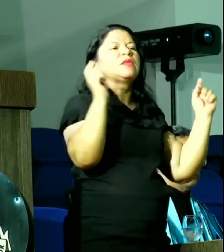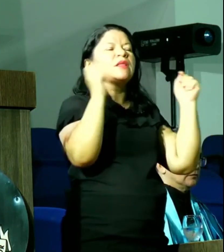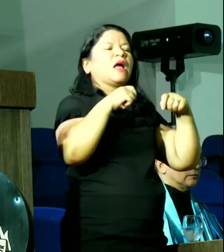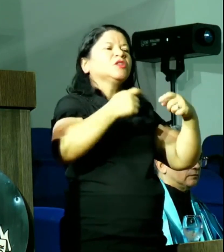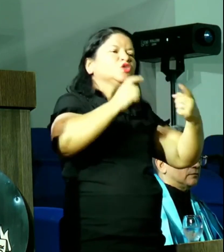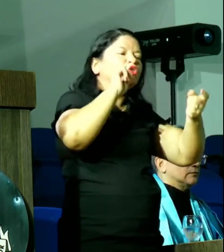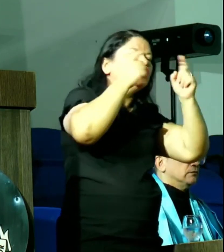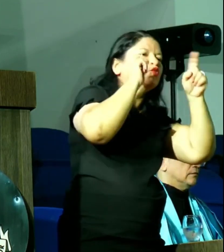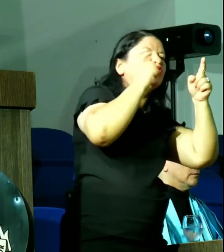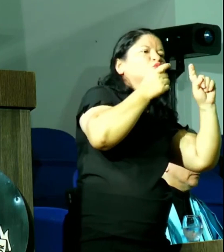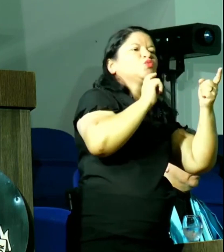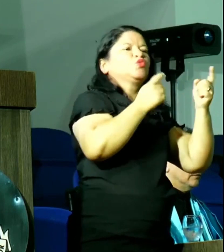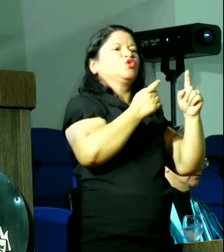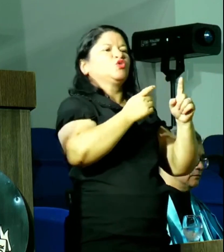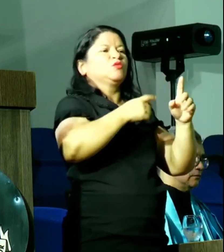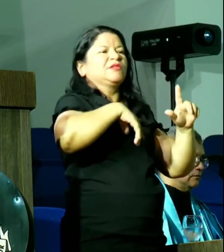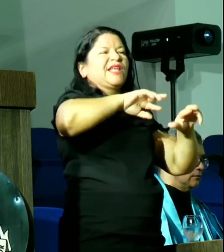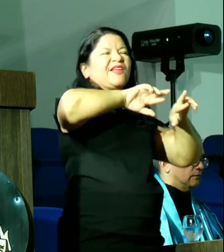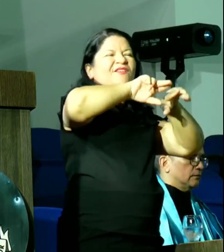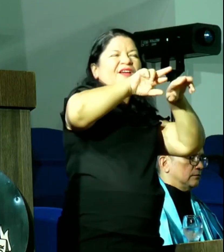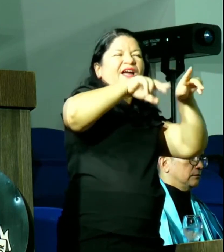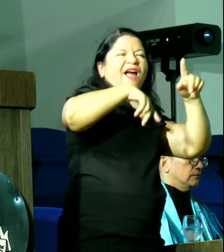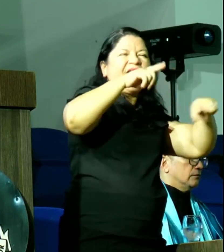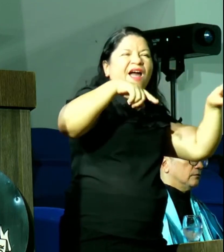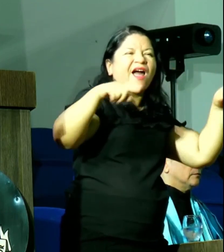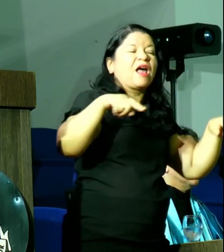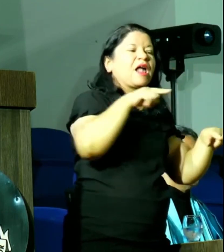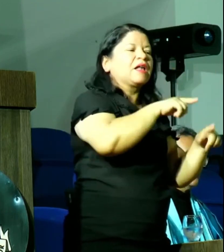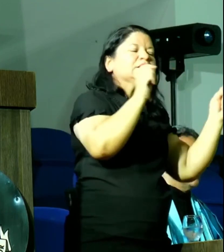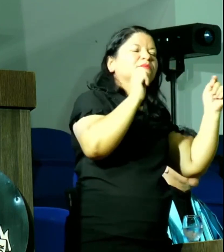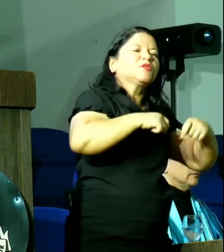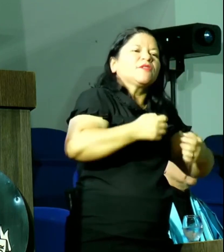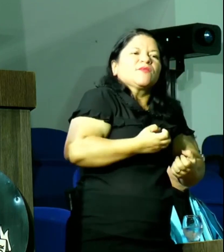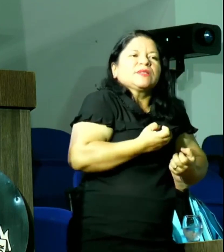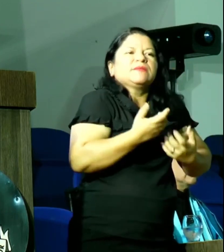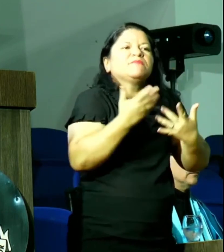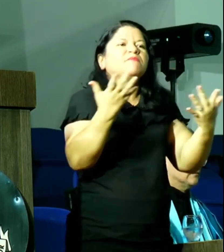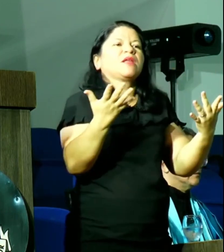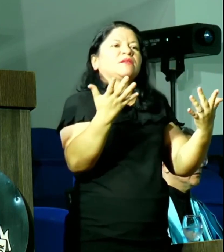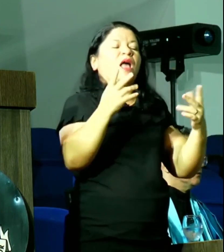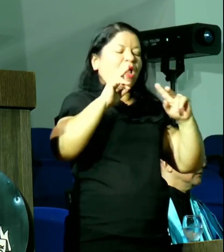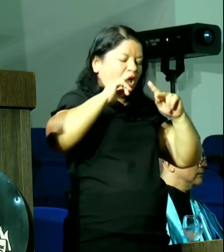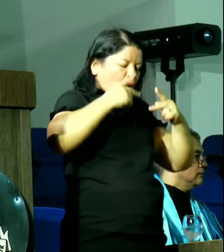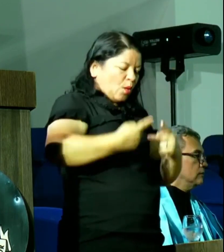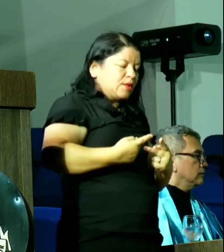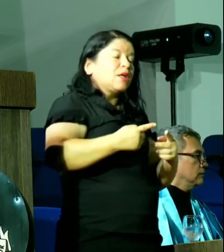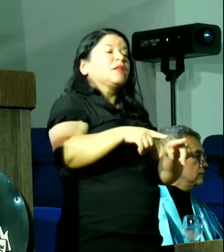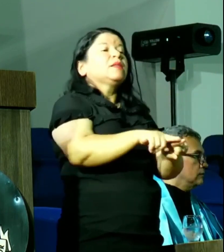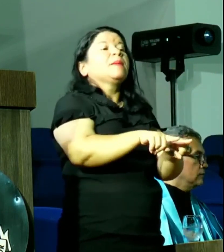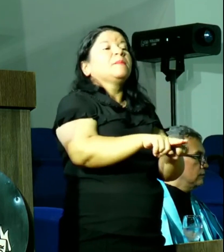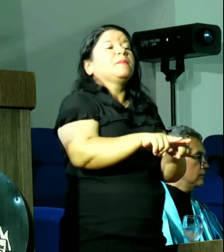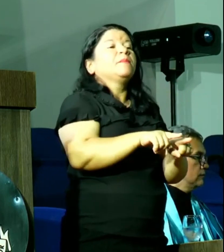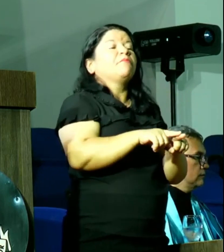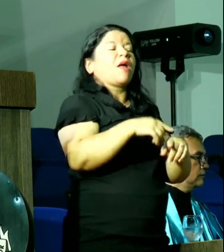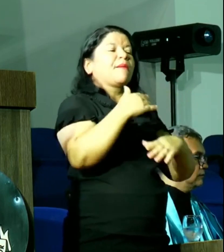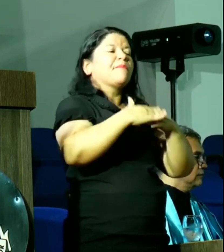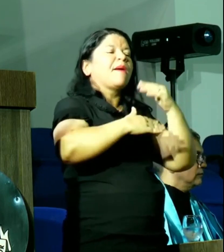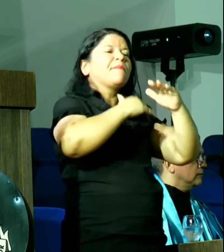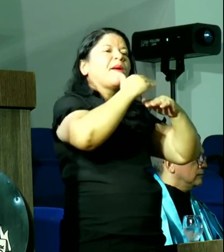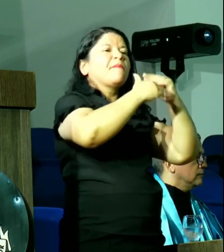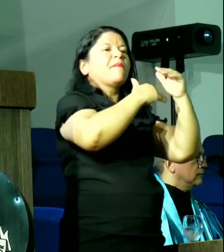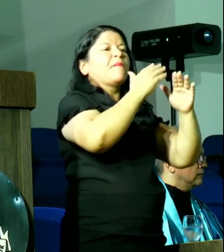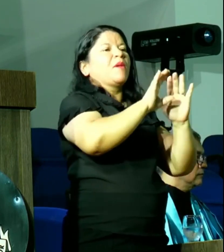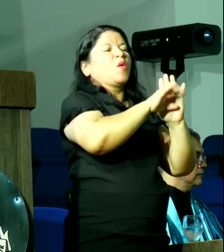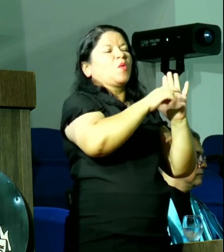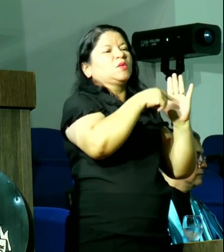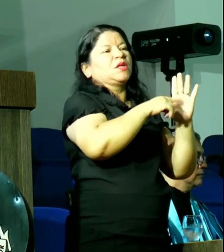o diverso e o contraditório possam se manifestar e se reconhecerem. E, quem sabe, construírem consensos sobrepostos às